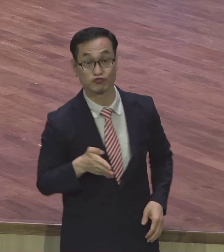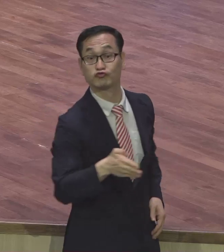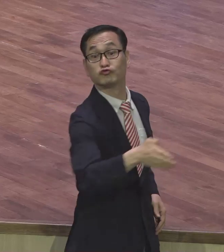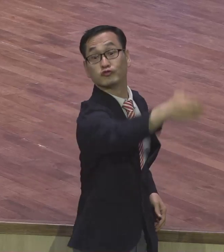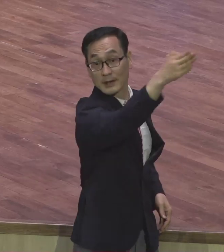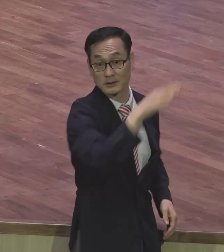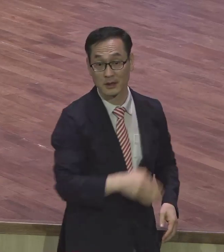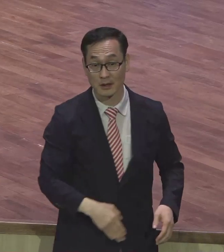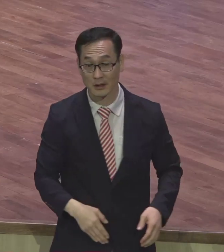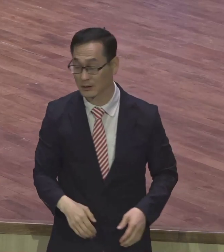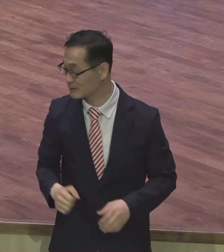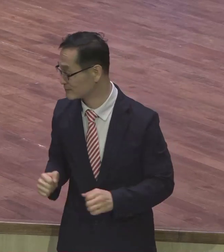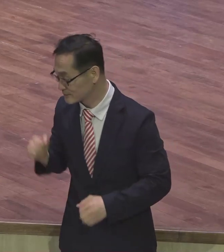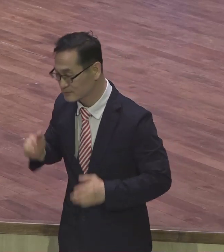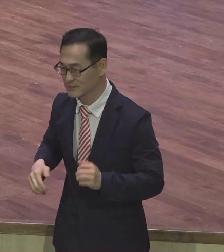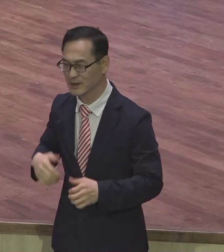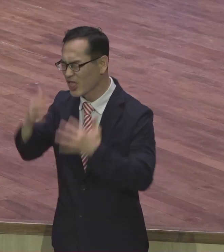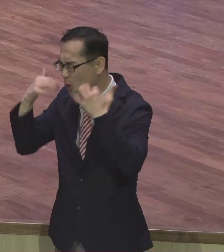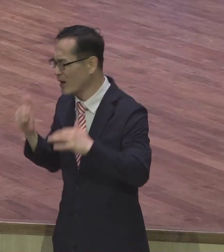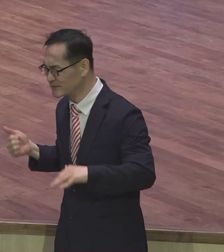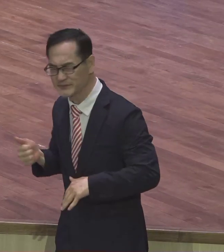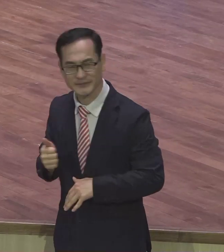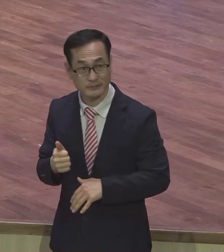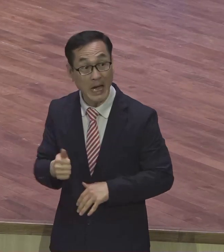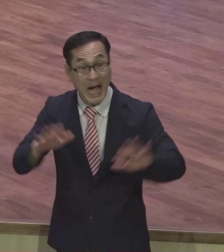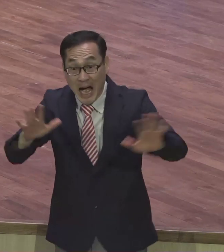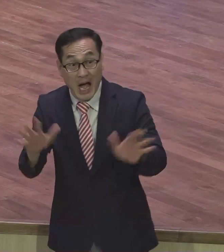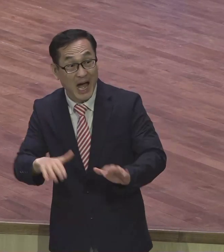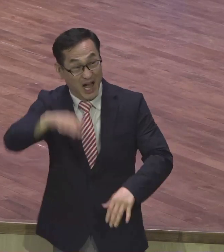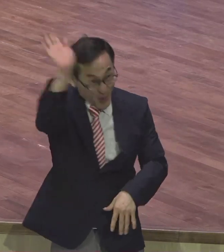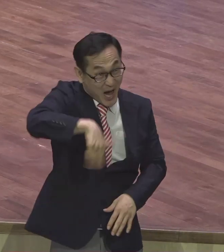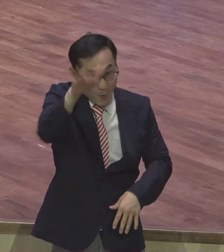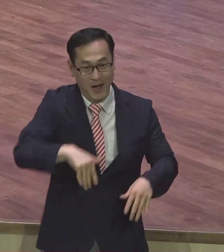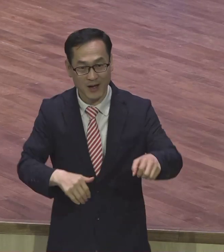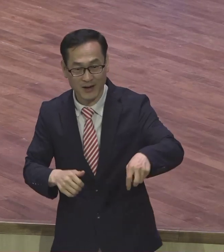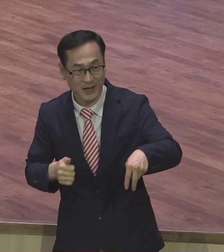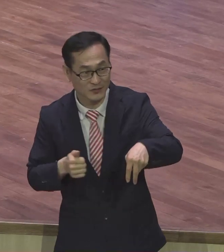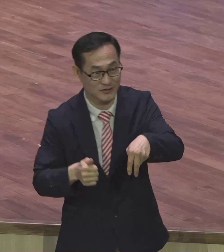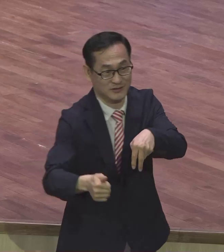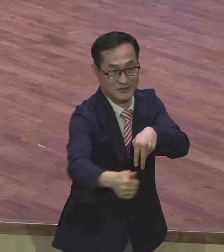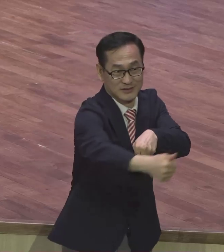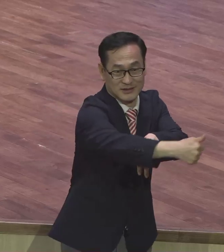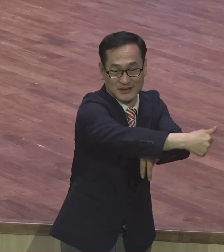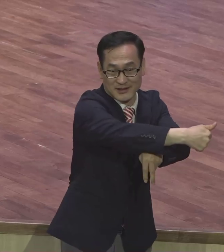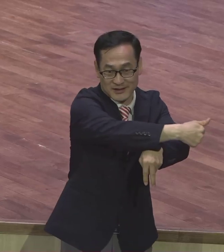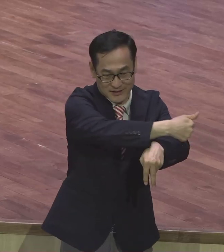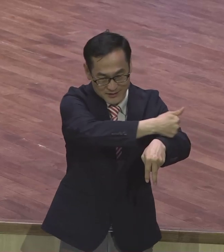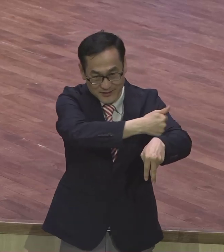벗어나버렸어요. 긴 팍 새가지고 힘 쫙 빠져가지고 1등 못했어요.